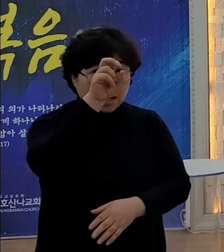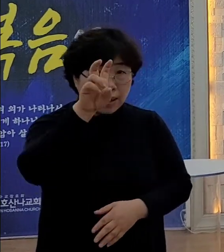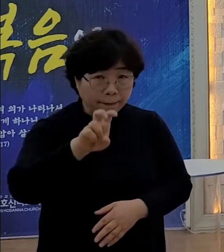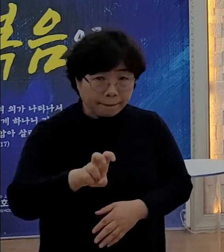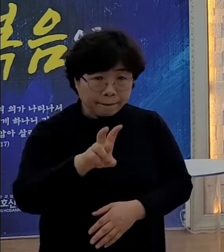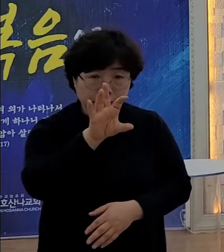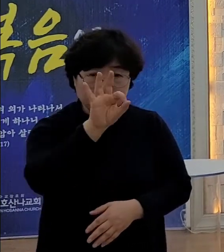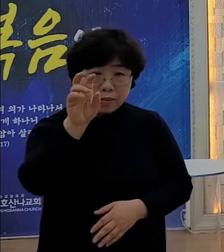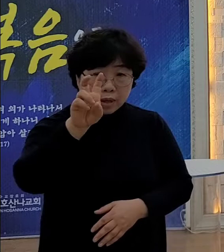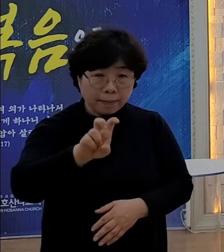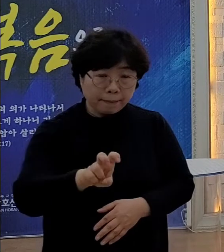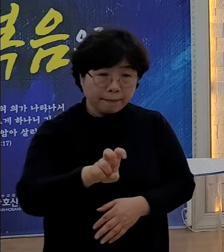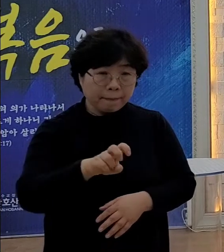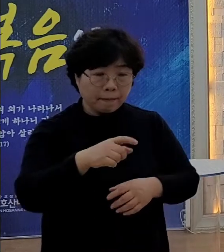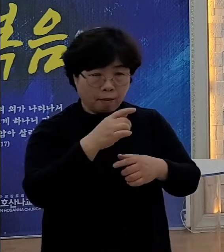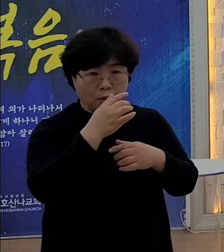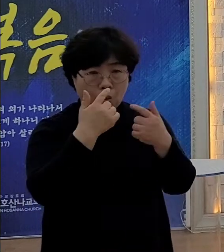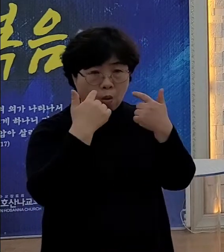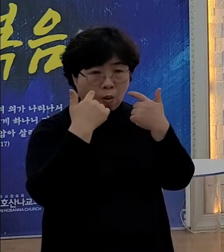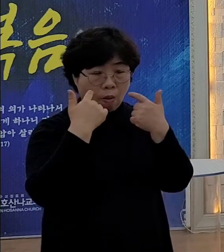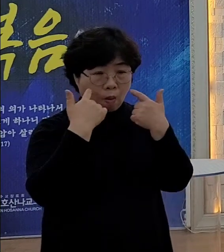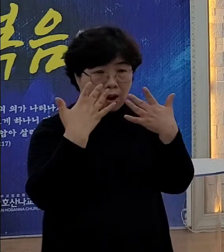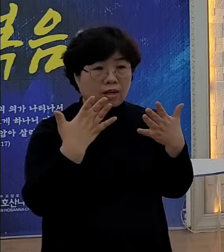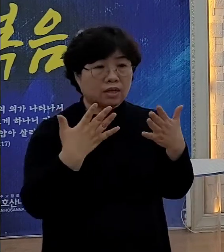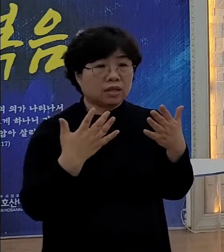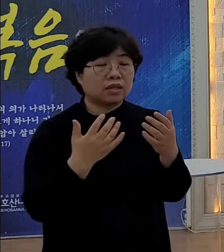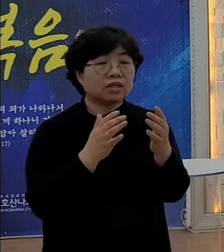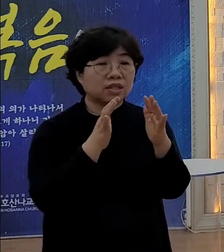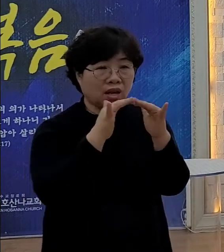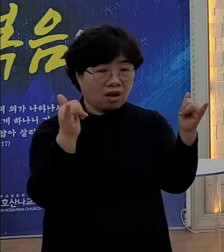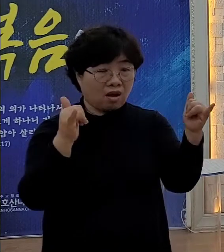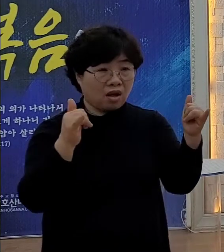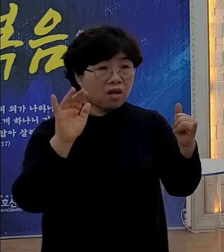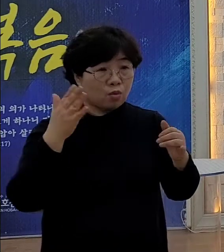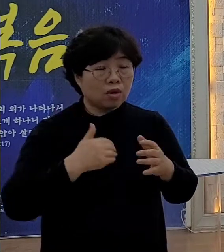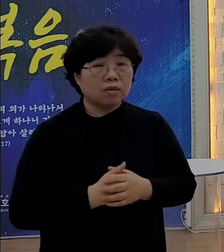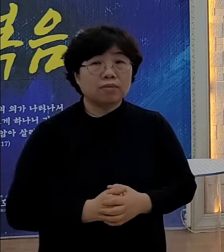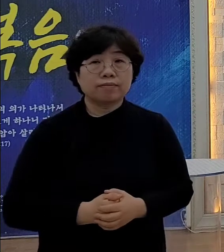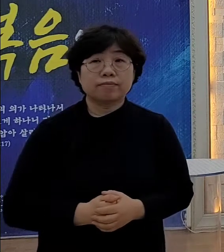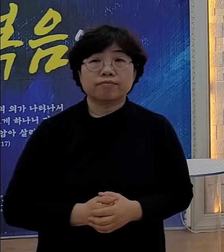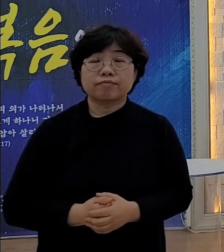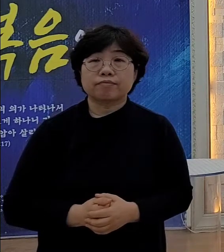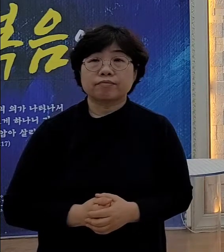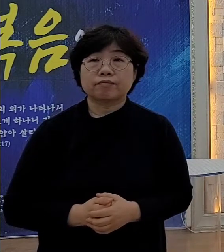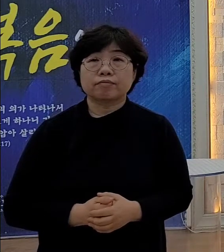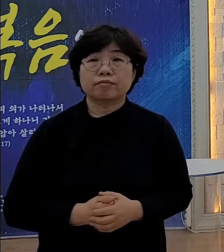이야기. 의사가 처음 가면 제가 암을 진단하면서 이런 이야기를 하잖아요.